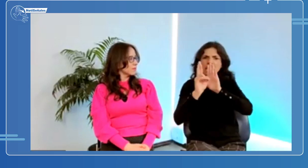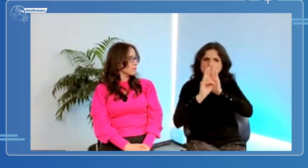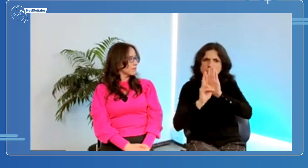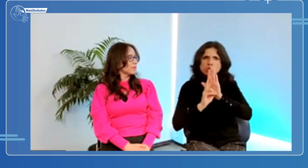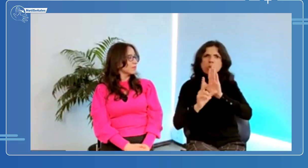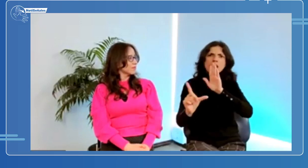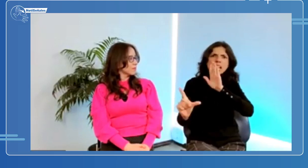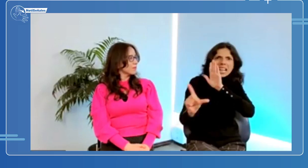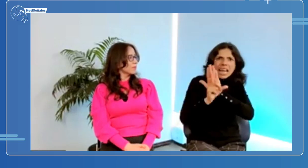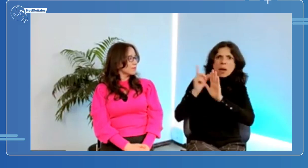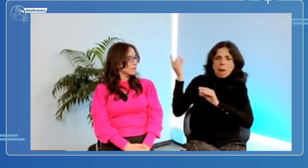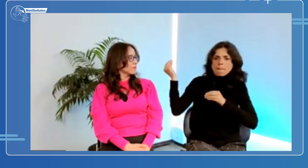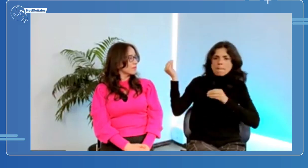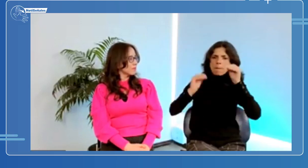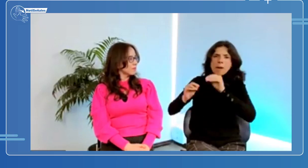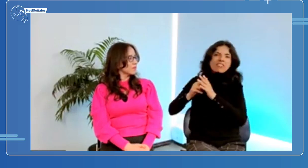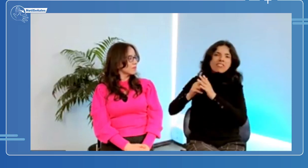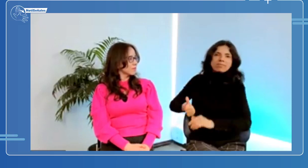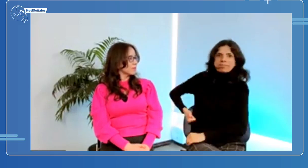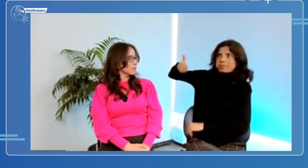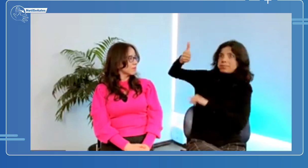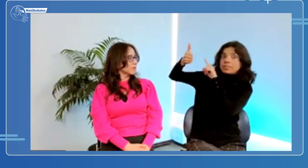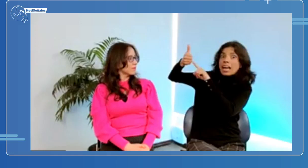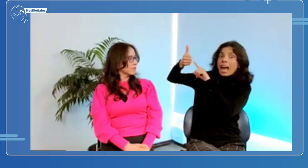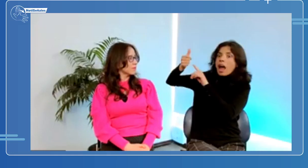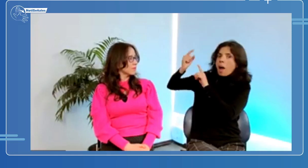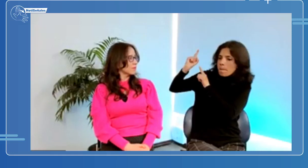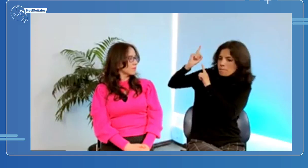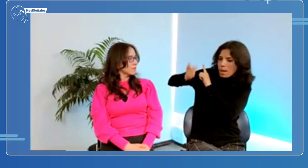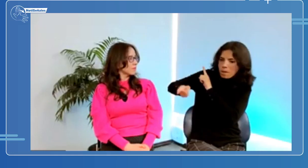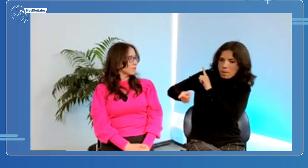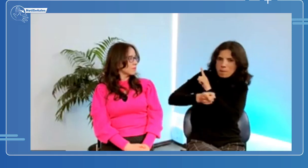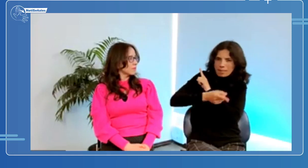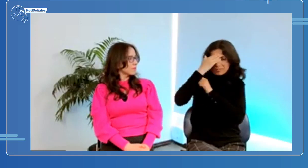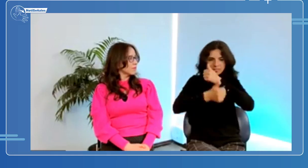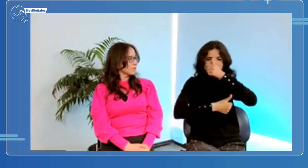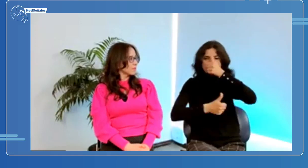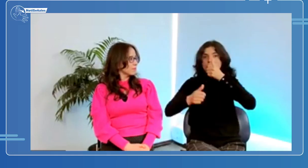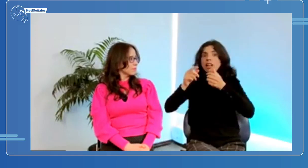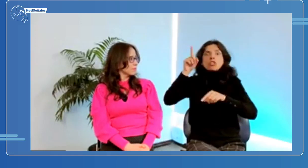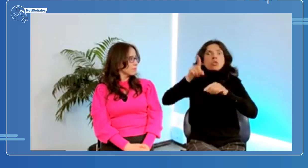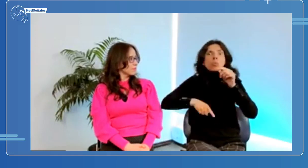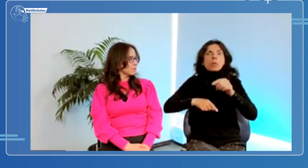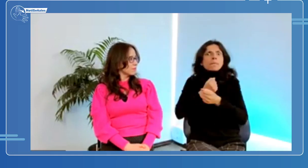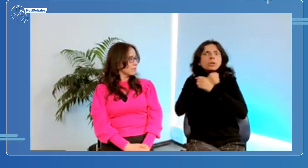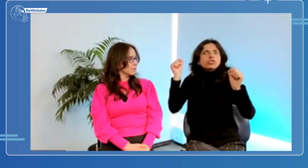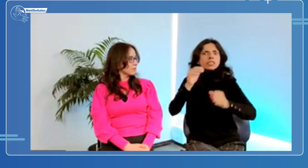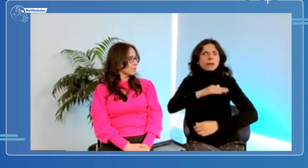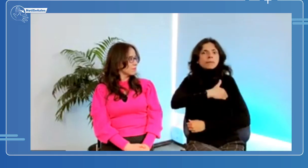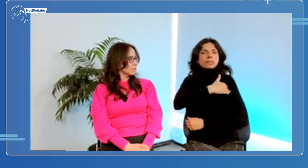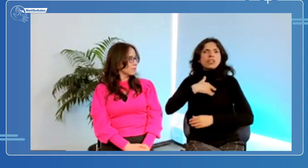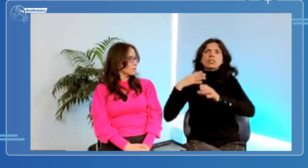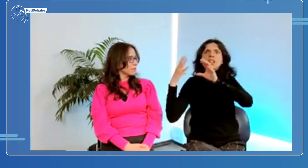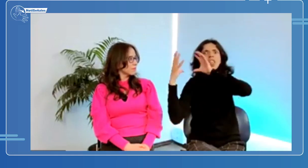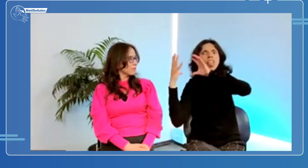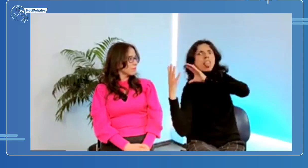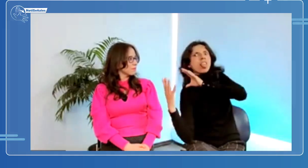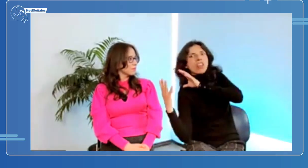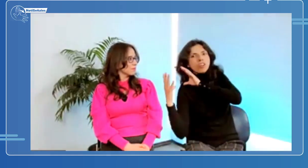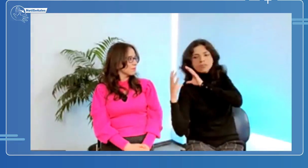Ministerio de Salud, resoluciones y leyes. Claro, es la cabeza la que direcciona, porque pues MinSalud no puede tener